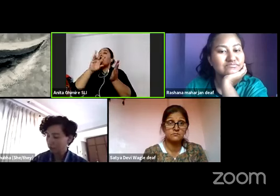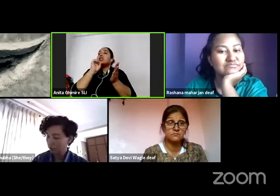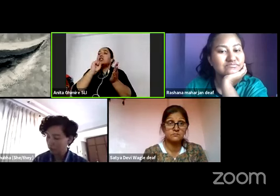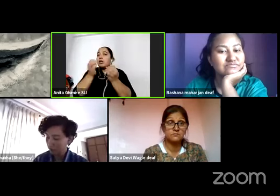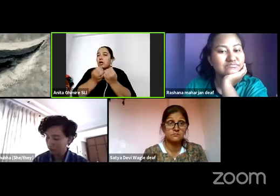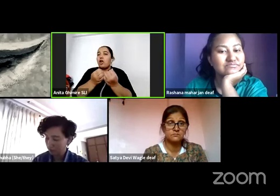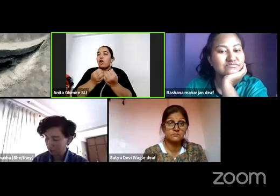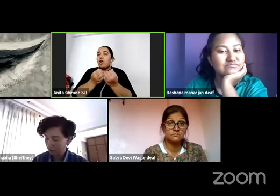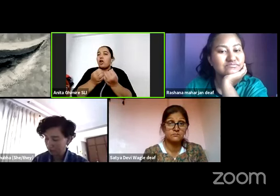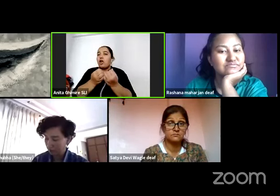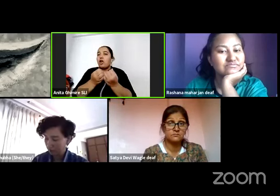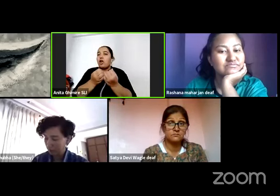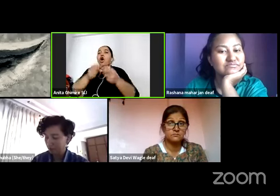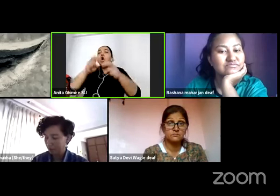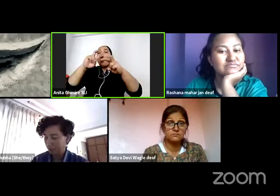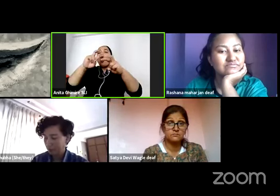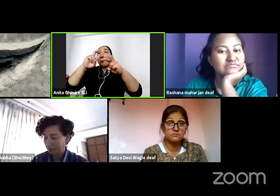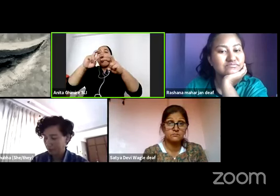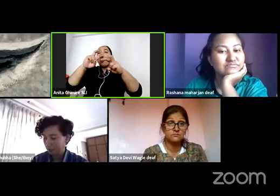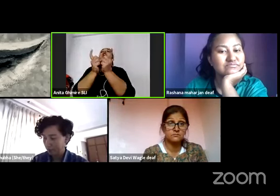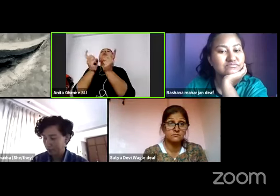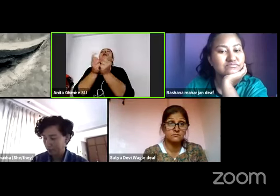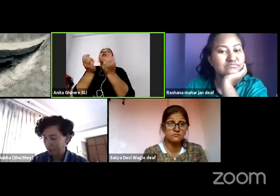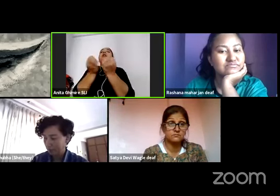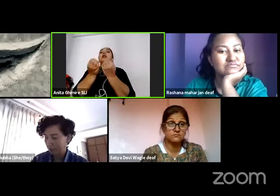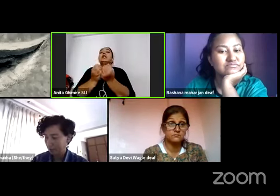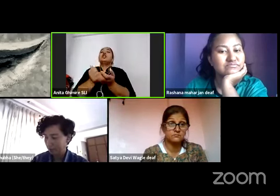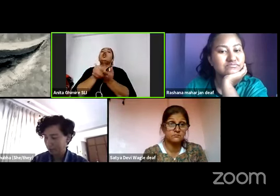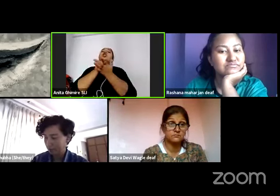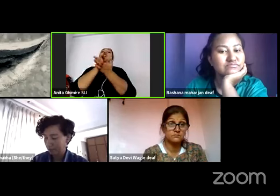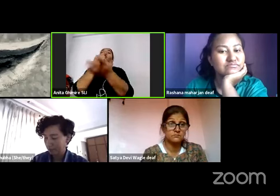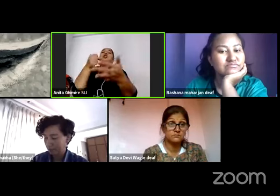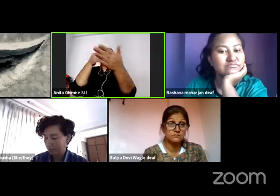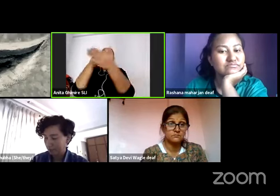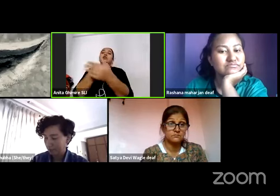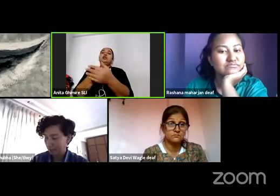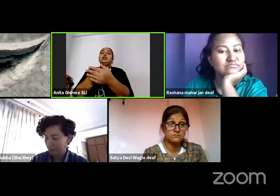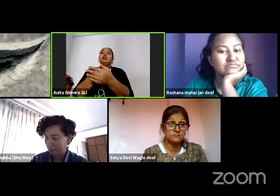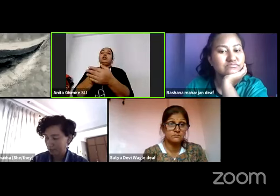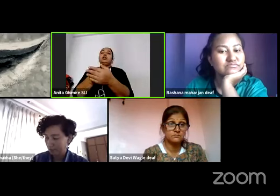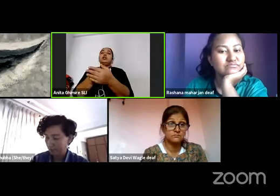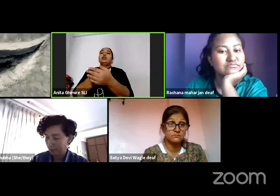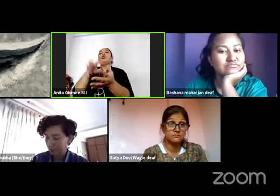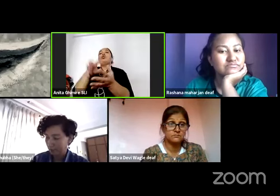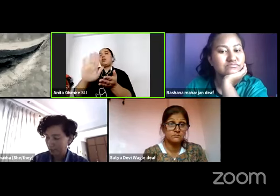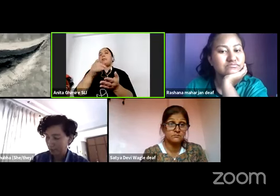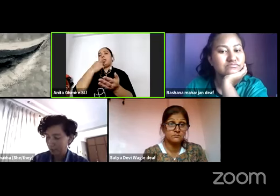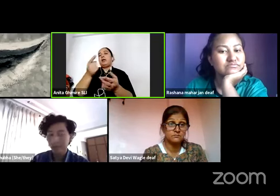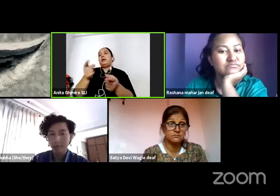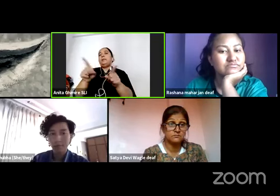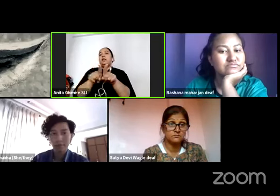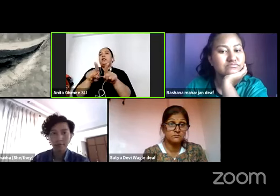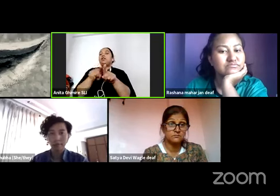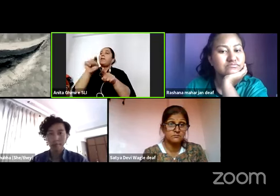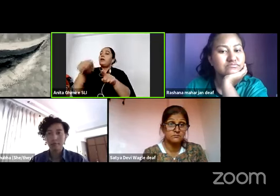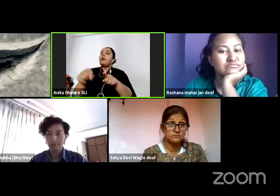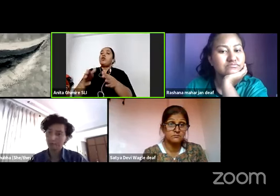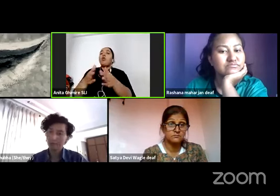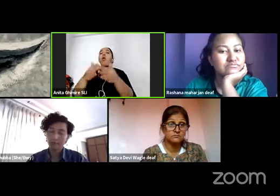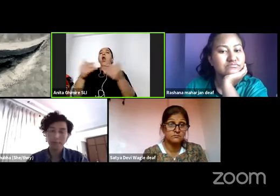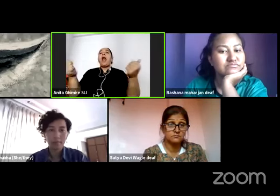थप छलफल गर्न चाहिँ यसले टेवा पुग्छ, र त्यो स्पेसहरू छ भने पनि त्यो स्पेसहरू तपाईँहरूले चाहिँ ओपन गर्नुहोस् भनेर चाहिँ मेरो एकदम